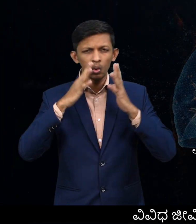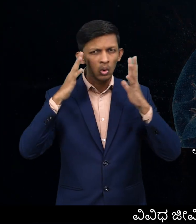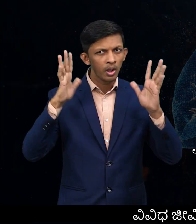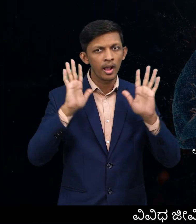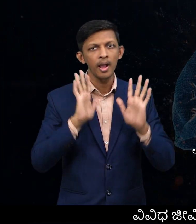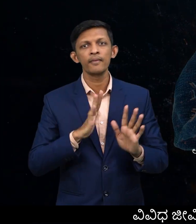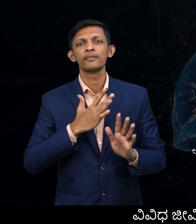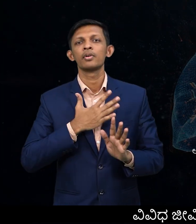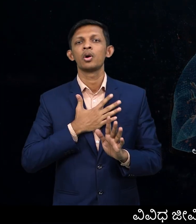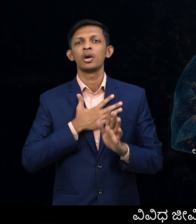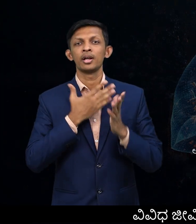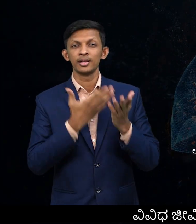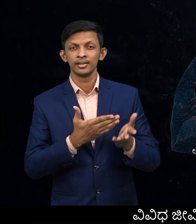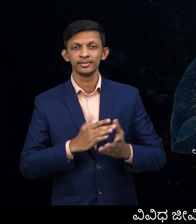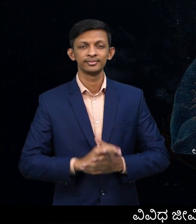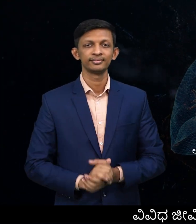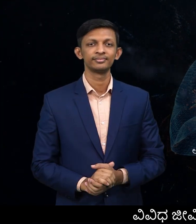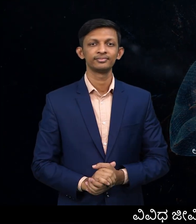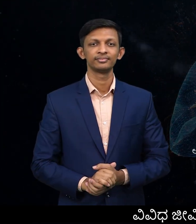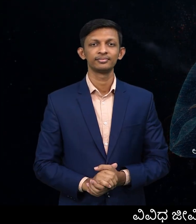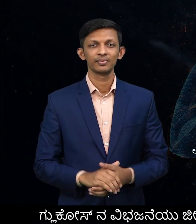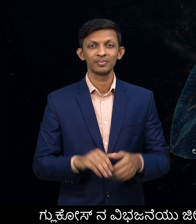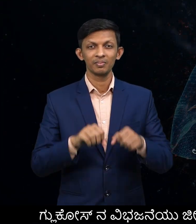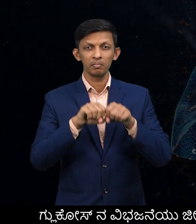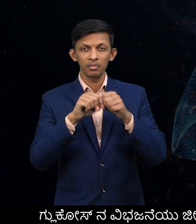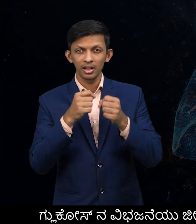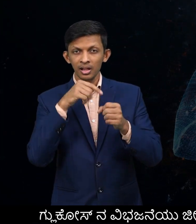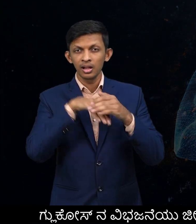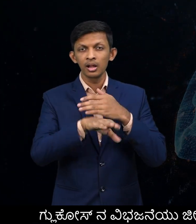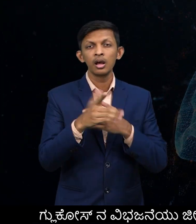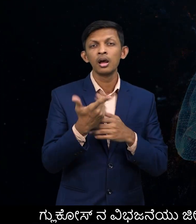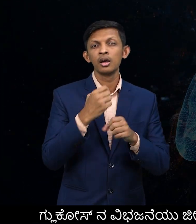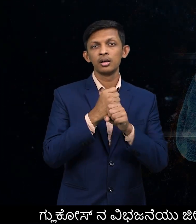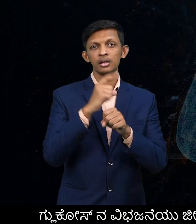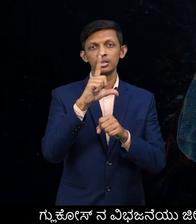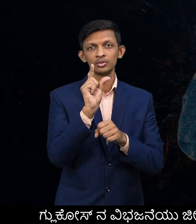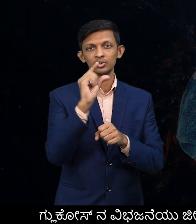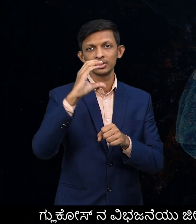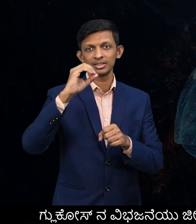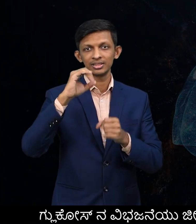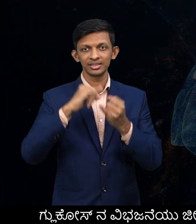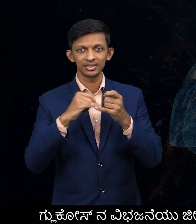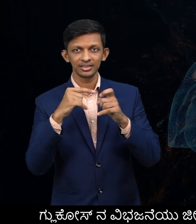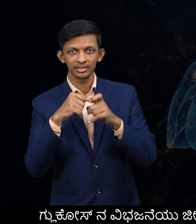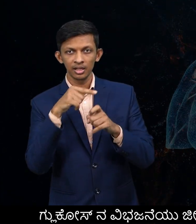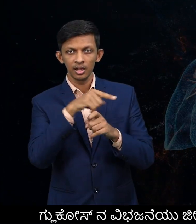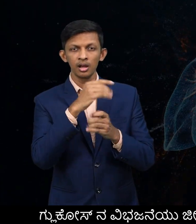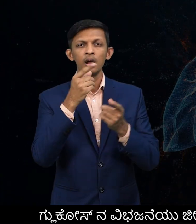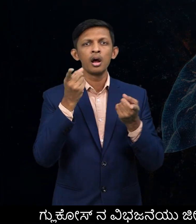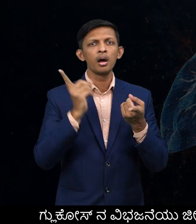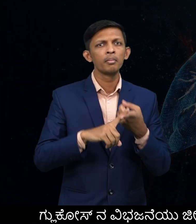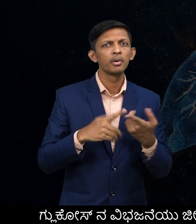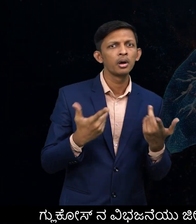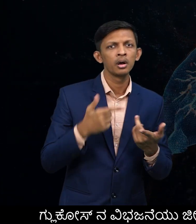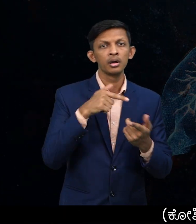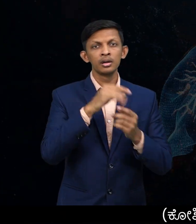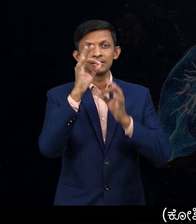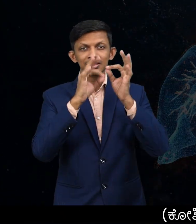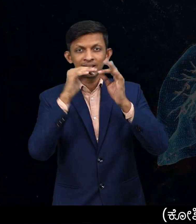ವಿವಿಧ ಜೀವಿಗಳಲ್ಲಿ ಬದಲಾಗುತ್ತವೆ. ಗ್ಲೂಕೋಸ್ನ ವಿಭಜನೆಯು ಜೀವಿಯ ಜೀವಕೋಶಗಳಲ್ಲಿ ಸಂಭವಿಸುತ್ತದೆ. ಕೋಶೀಯ ಉಸಿರಾಟ.